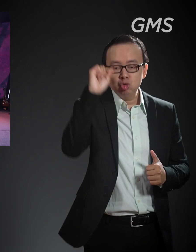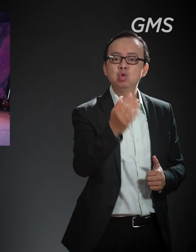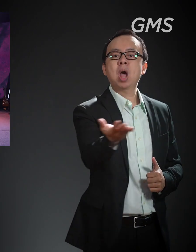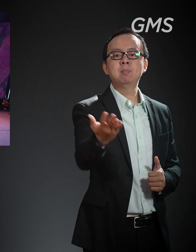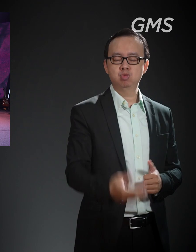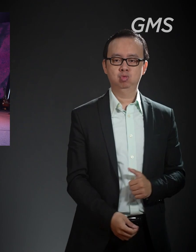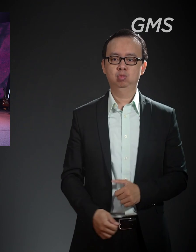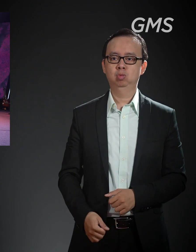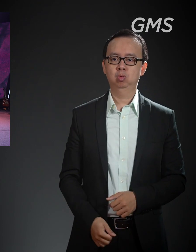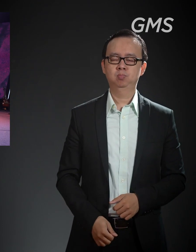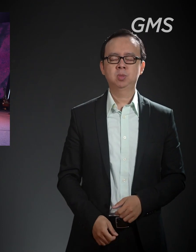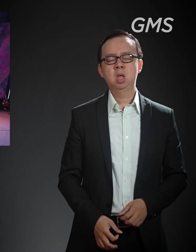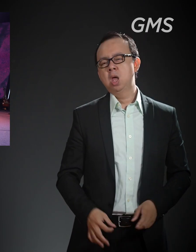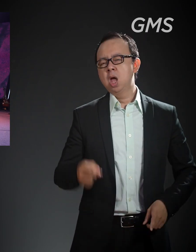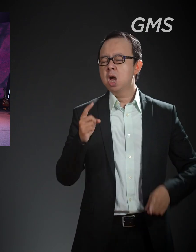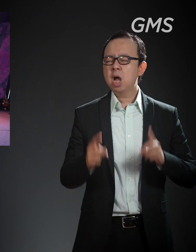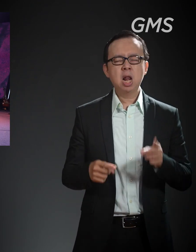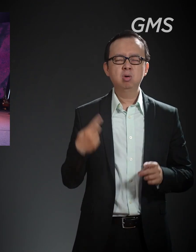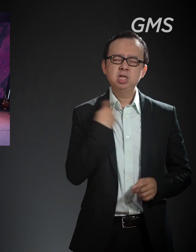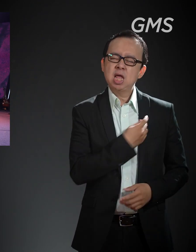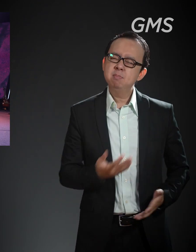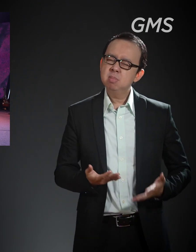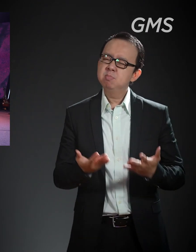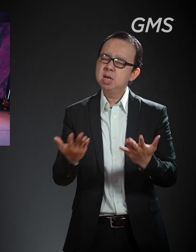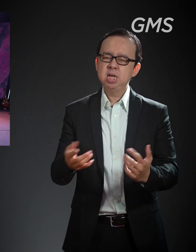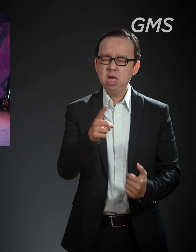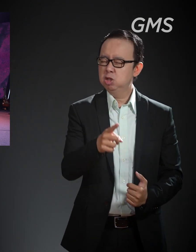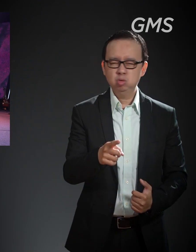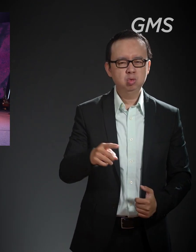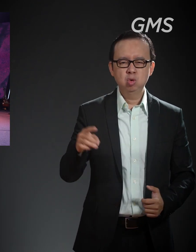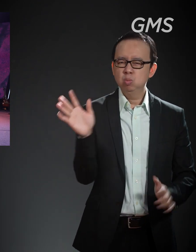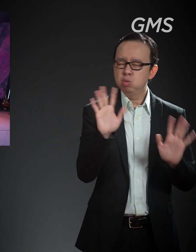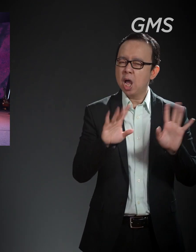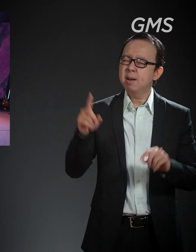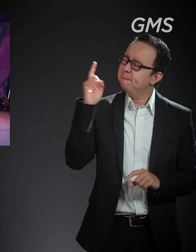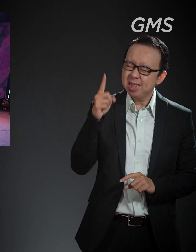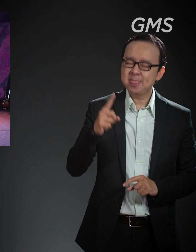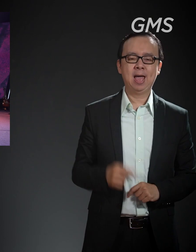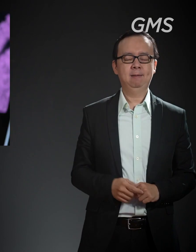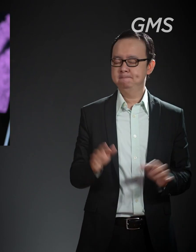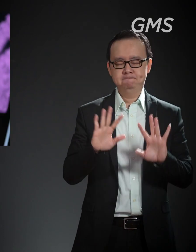Kalau memberi itu nggak usah kita perintah sana sini. Kalau orang memang tidak suka memberi, ya nggak bisa kita paksa.